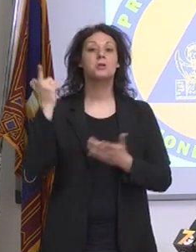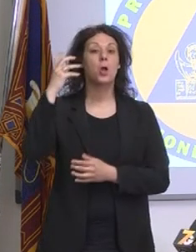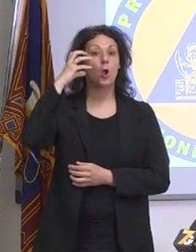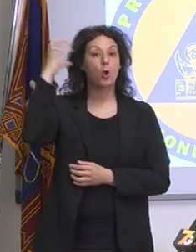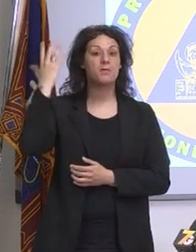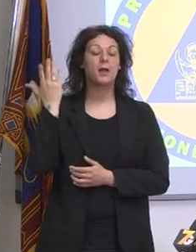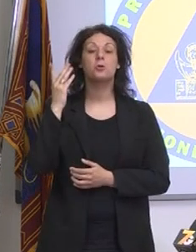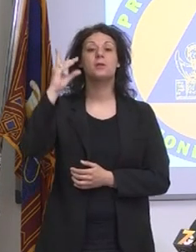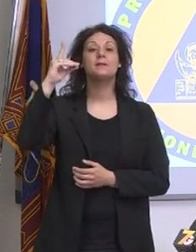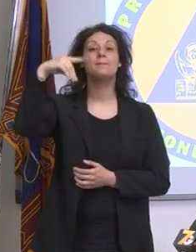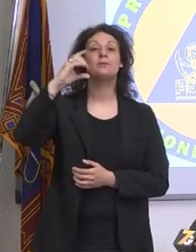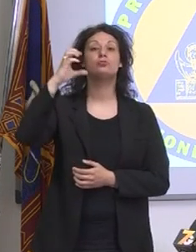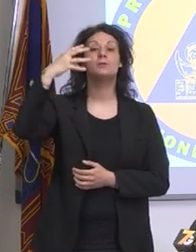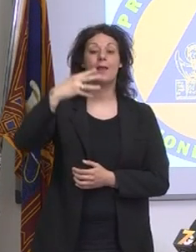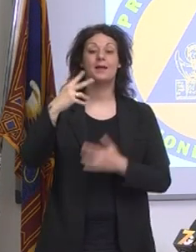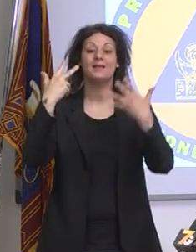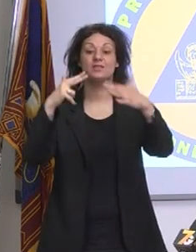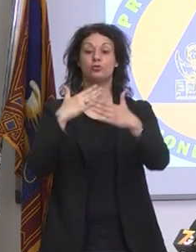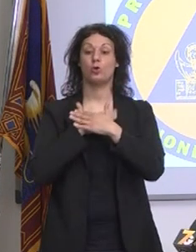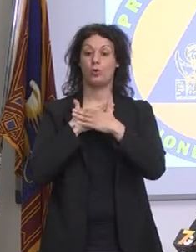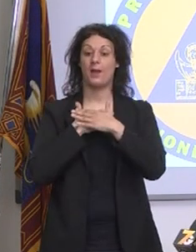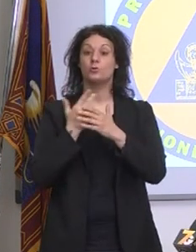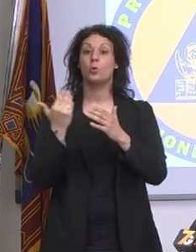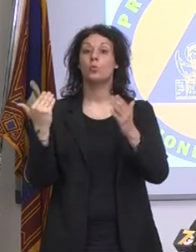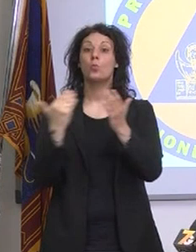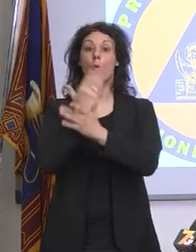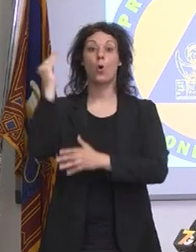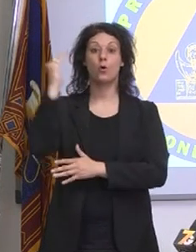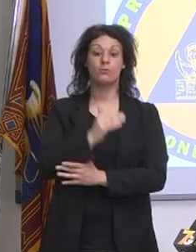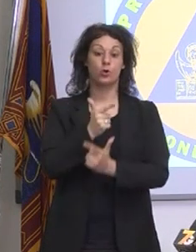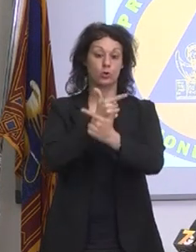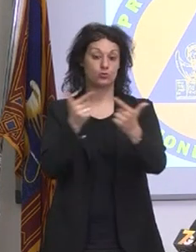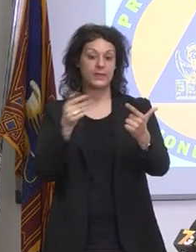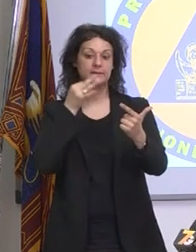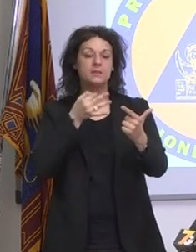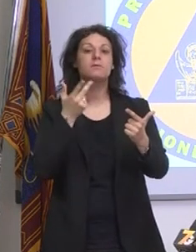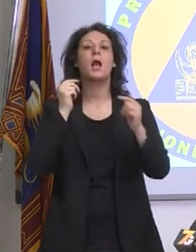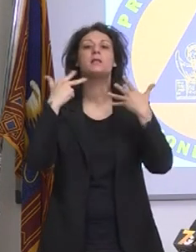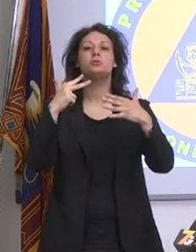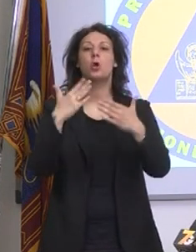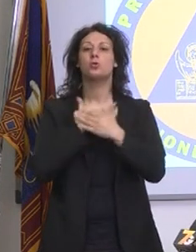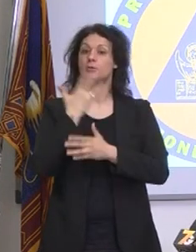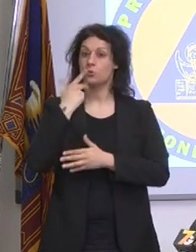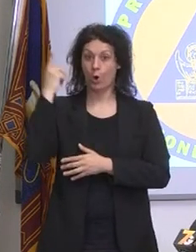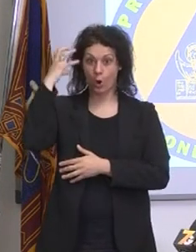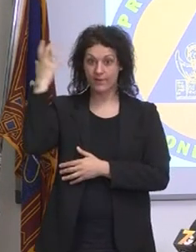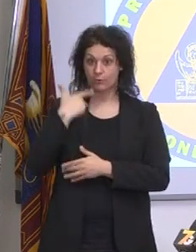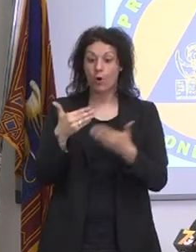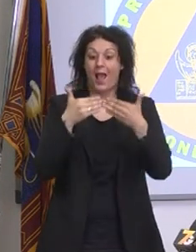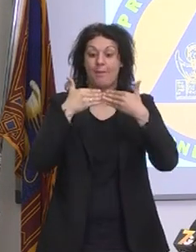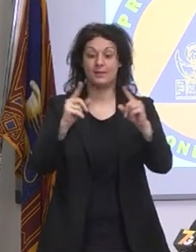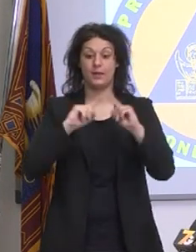quindi nuovi decreti dal 18, quindi in teoria aprire tutto dal 18, è fondamentale che lo si dica ai cittadini. Non